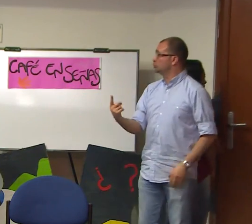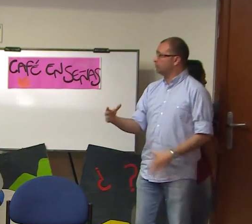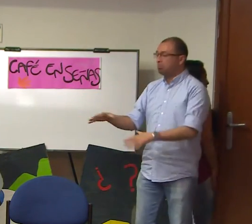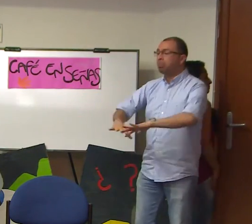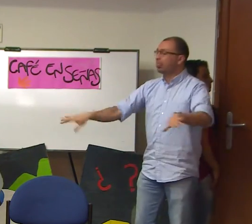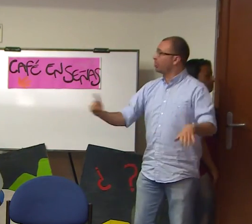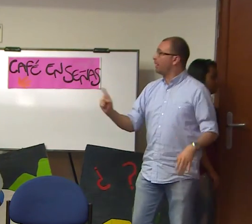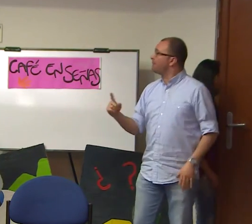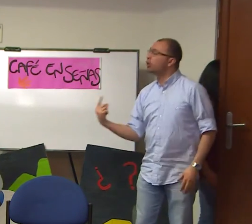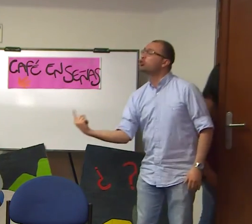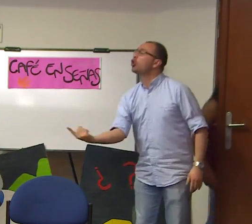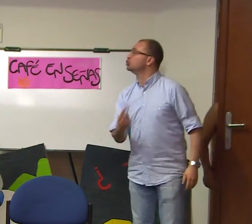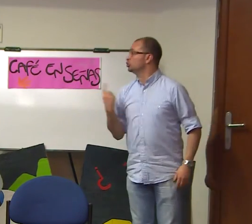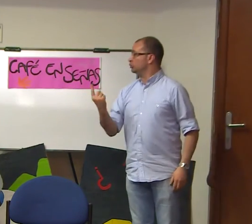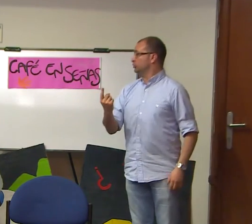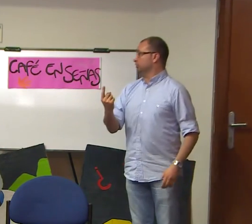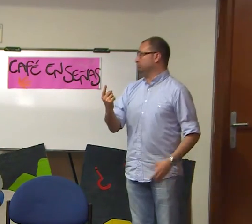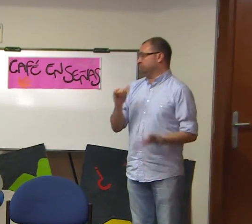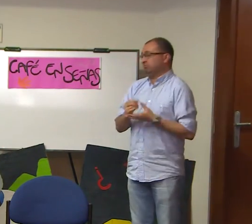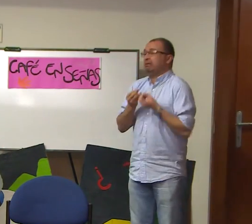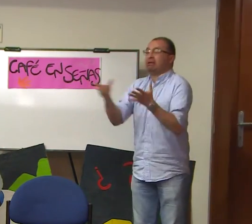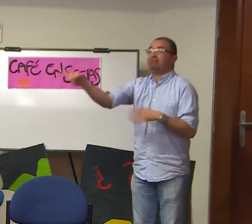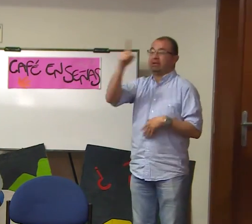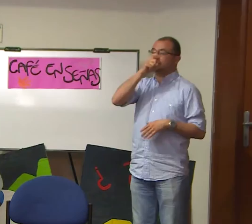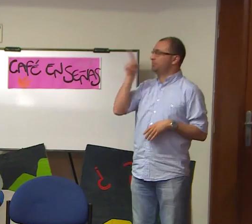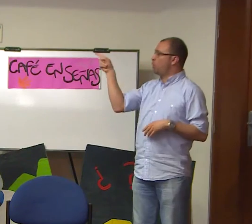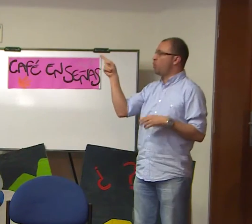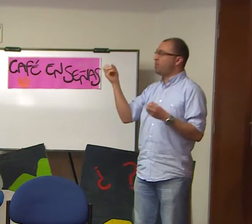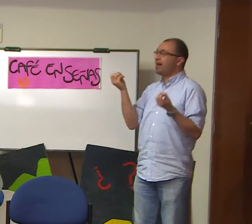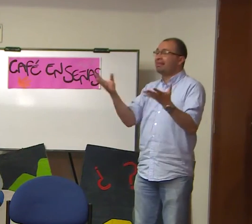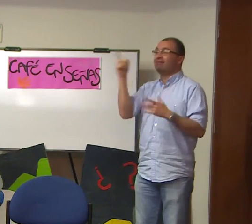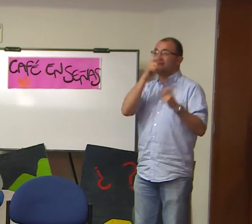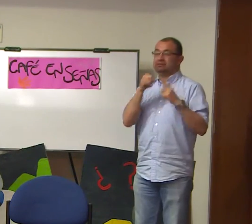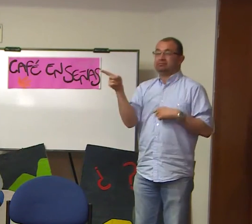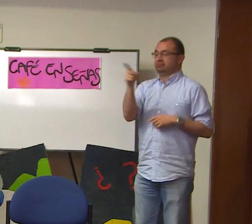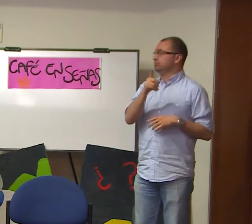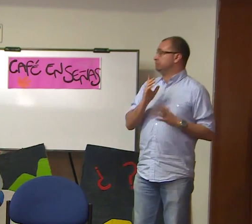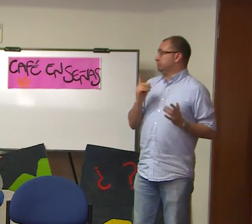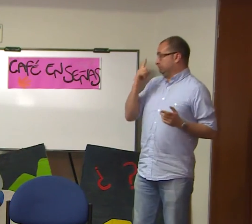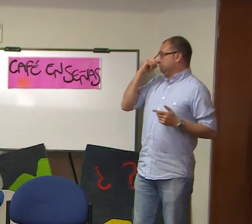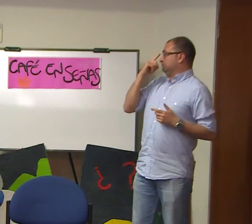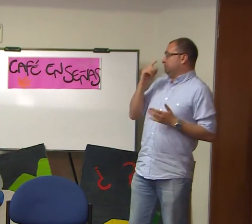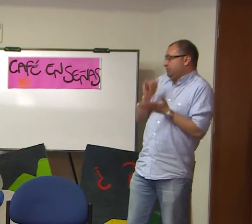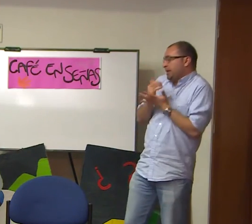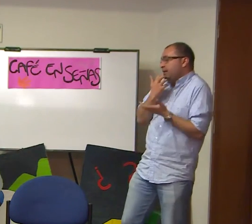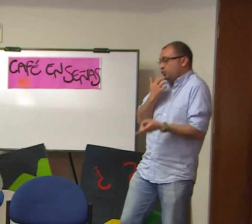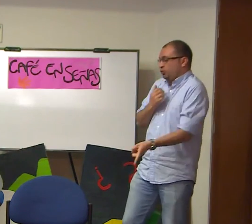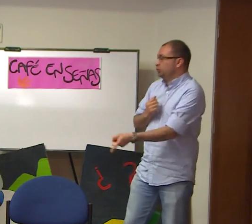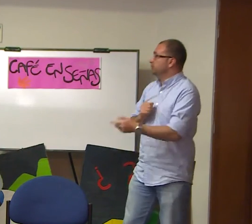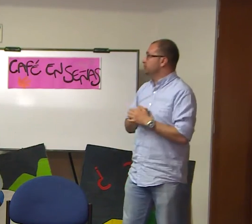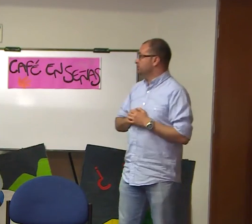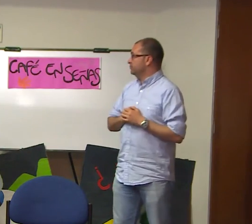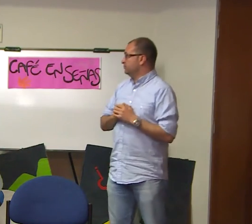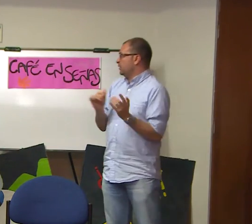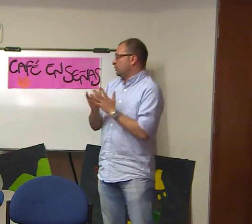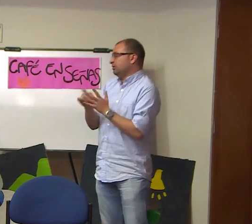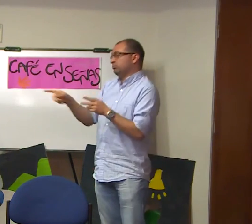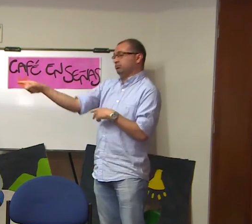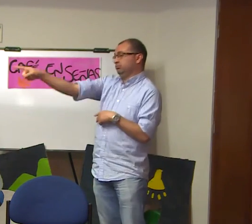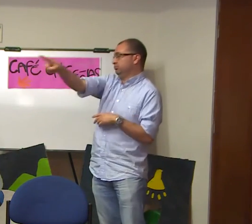que todos podamos estar en el mismo escenario, que todos podamos ser en ese mismo lugar, y esa es la